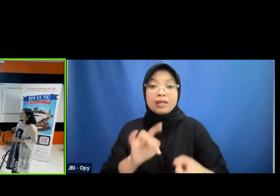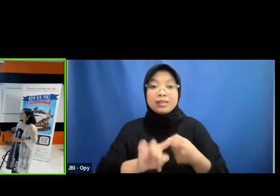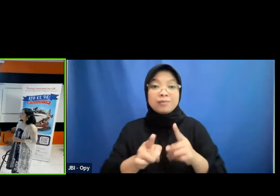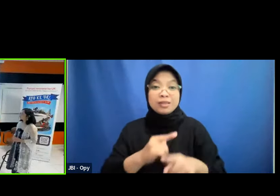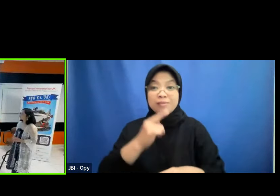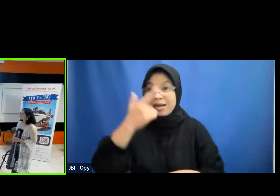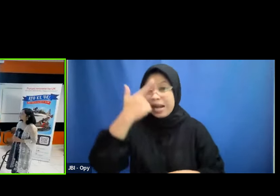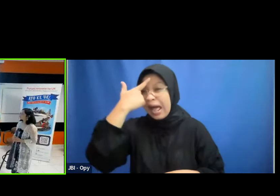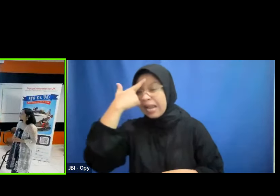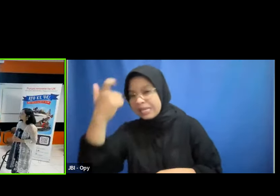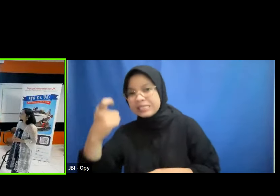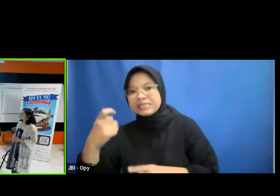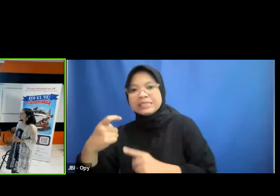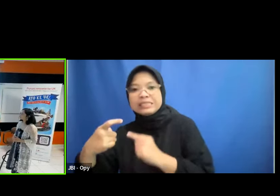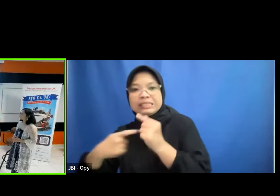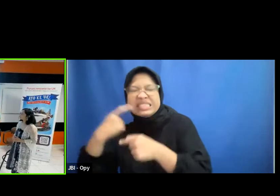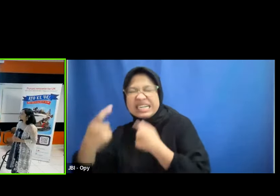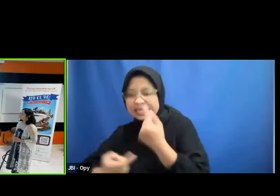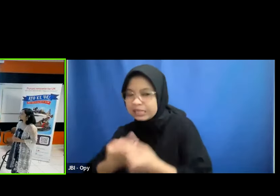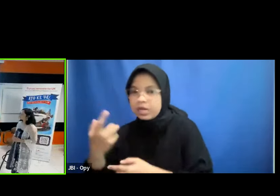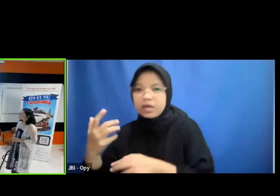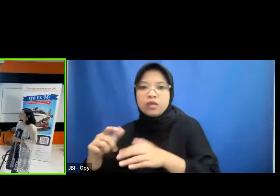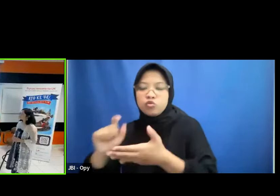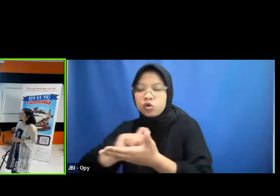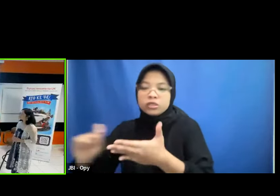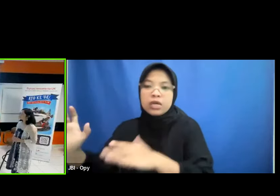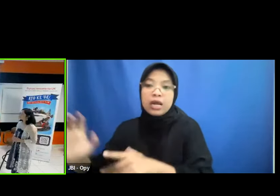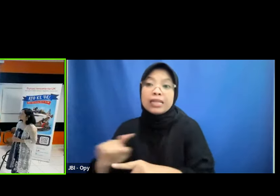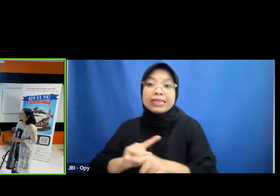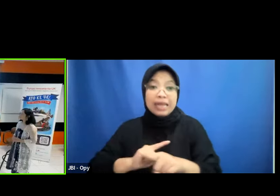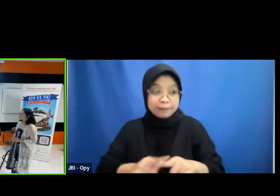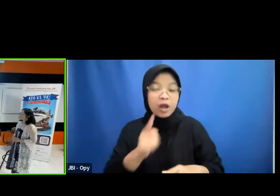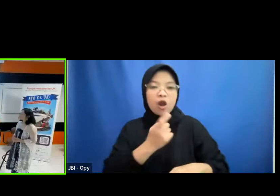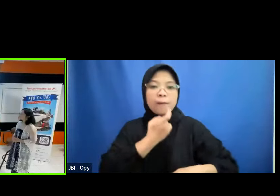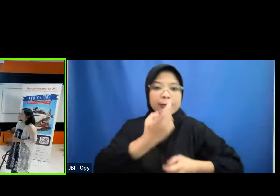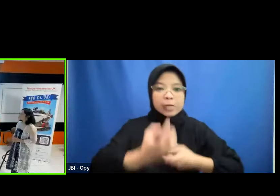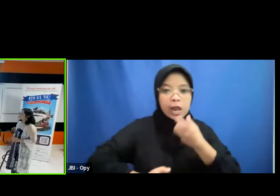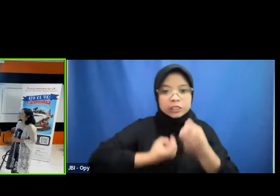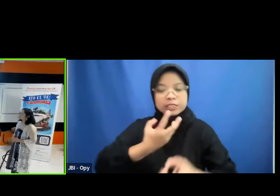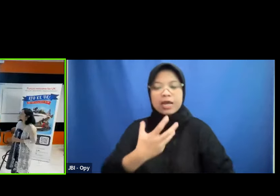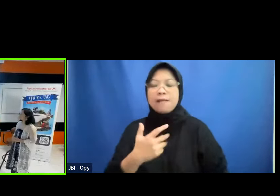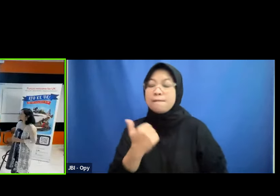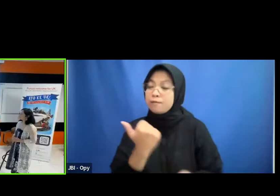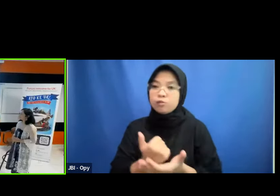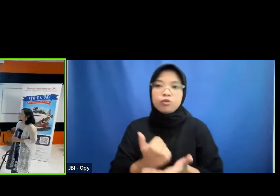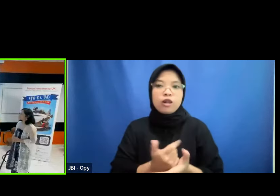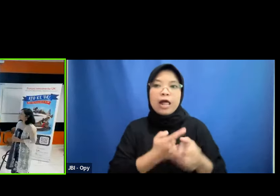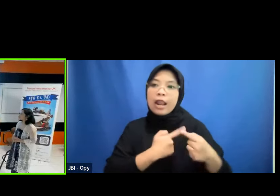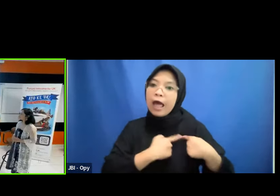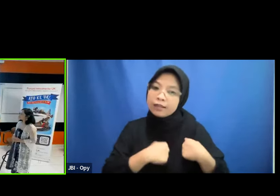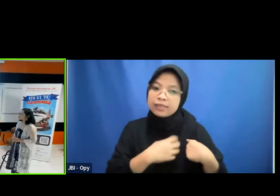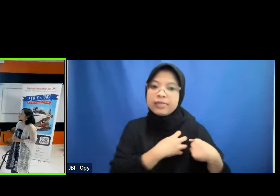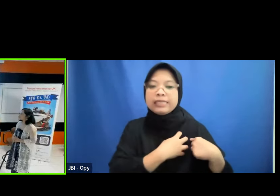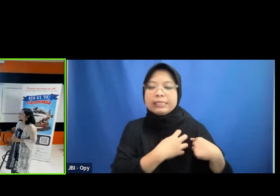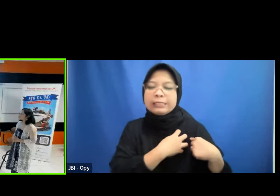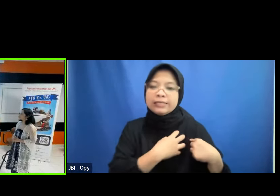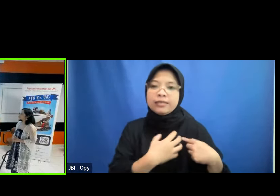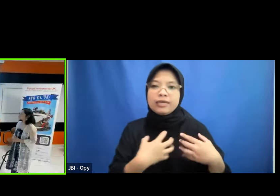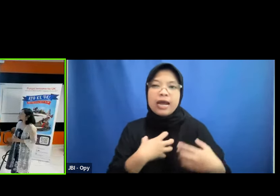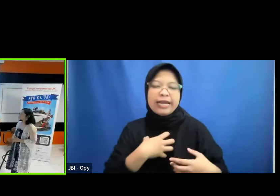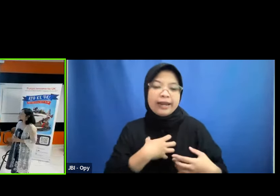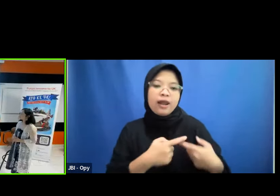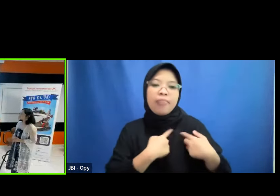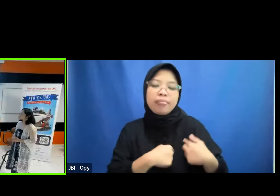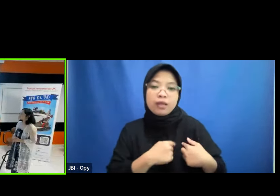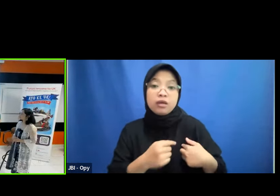ahli storytelling is ok Tapi selama teman-teman menyampaikan yang benar-benar dari hati seperti saya bilang tadi benar-benar dari hati itu